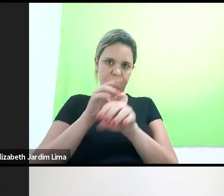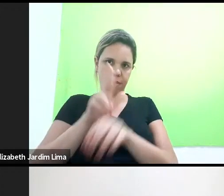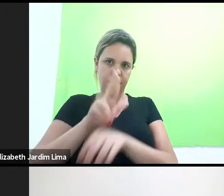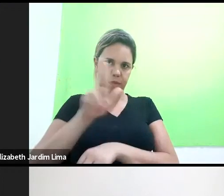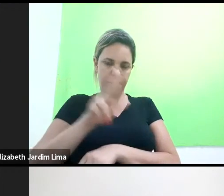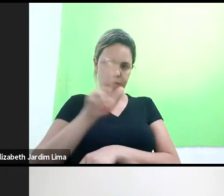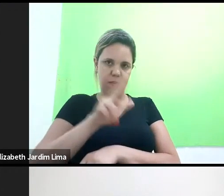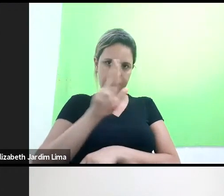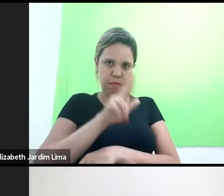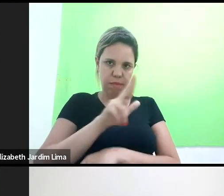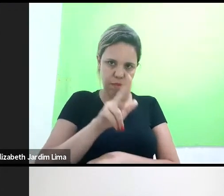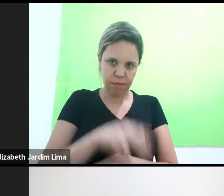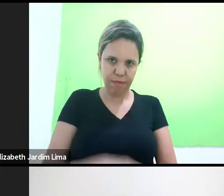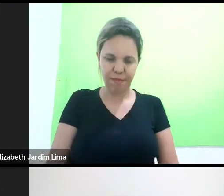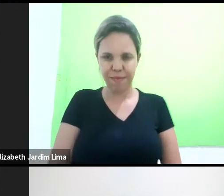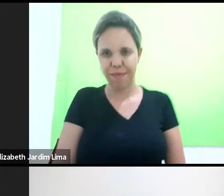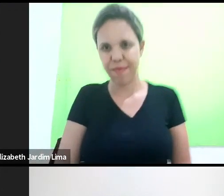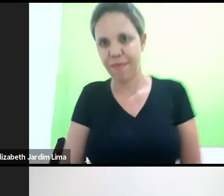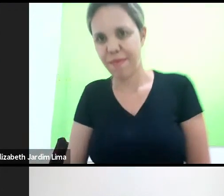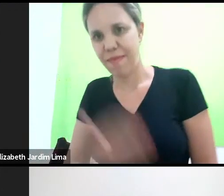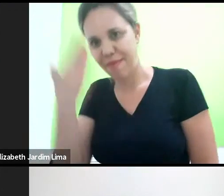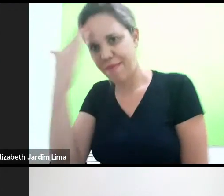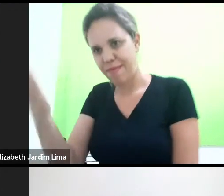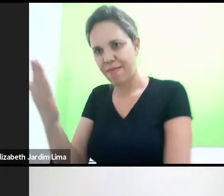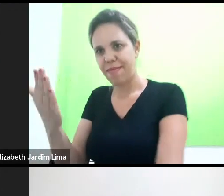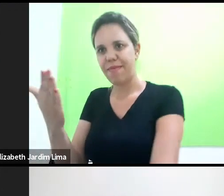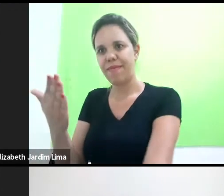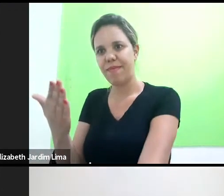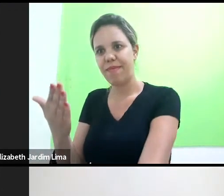troca de experiência. Obrigada.